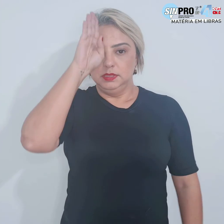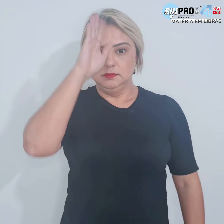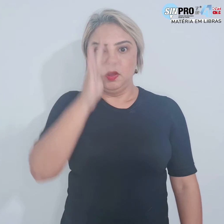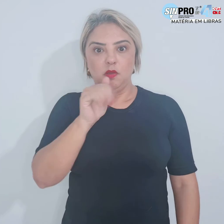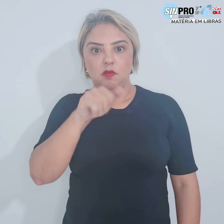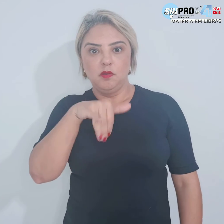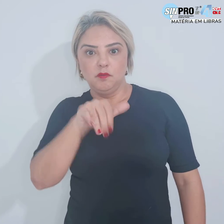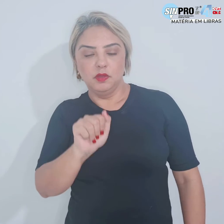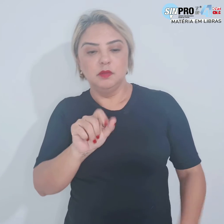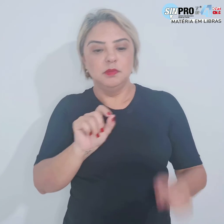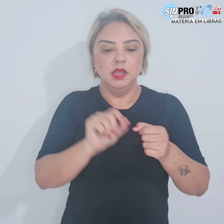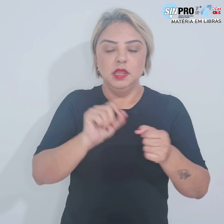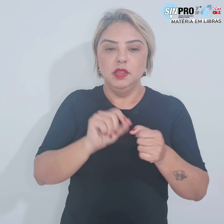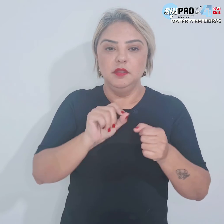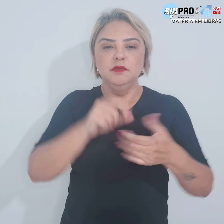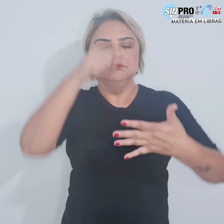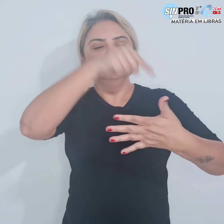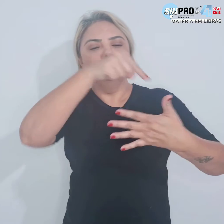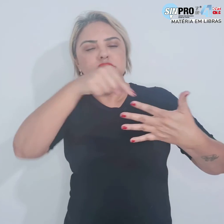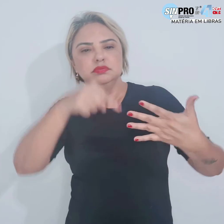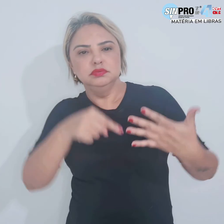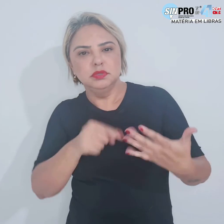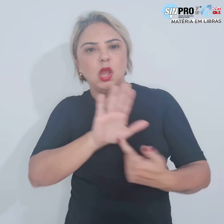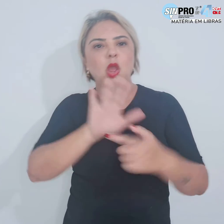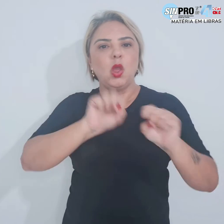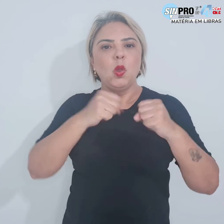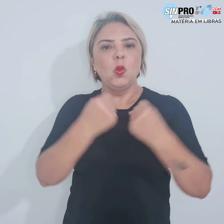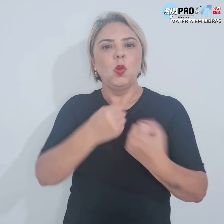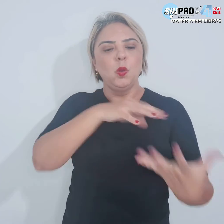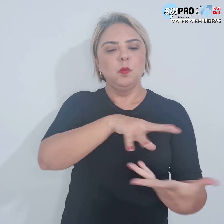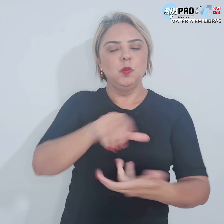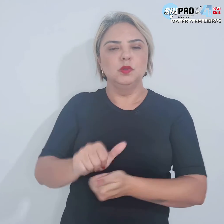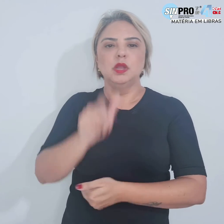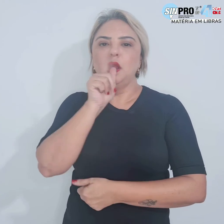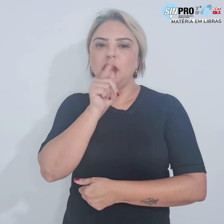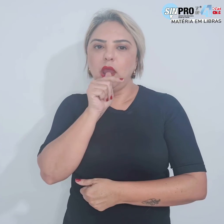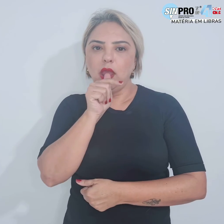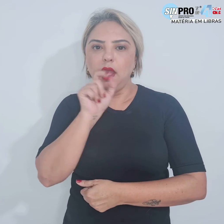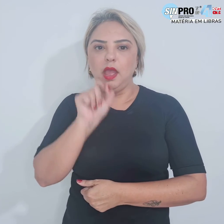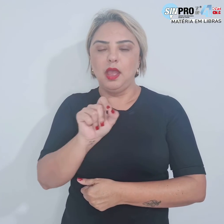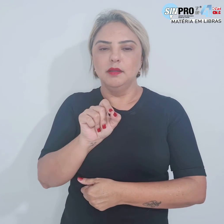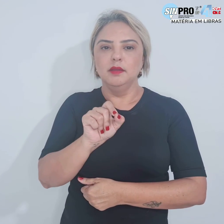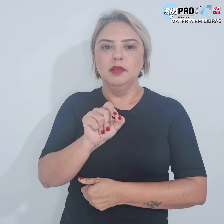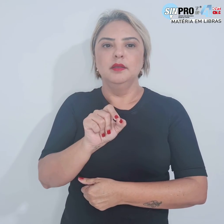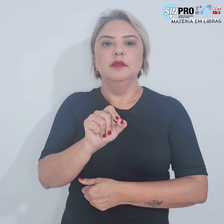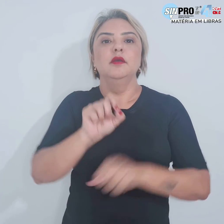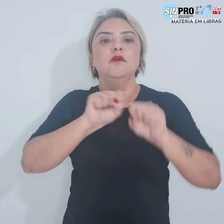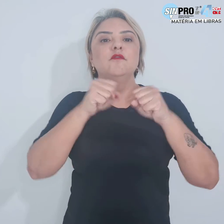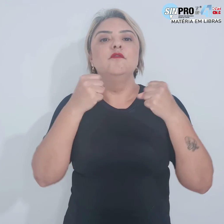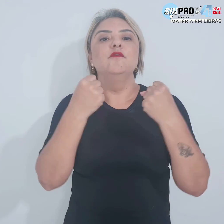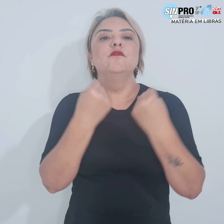pauta principal e fez o contraponto ao Fórum Mundial da Água, o